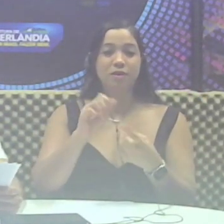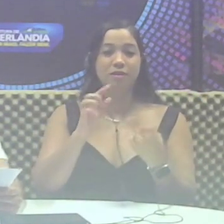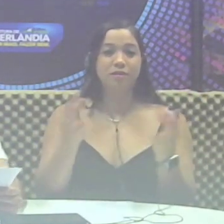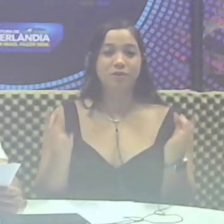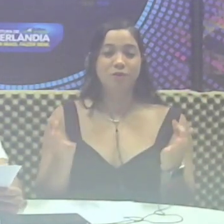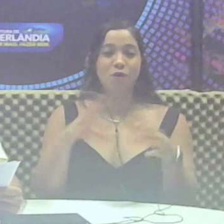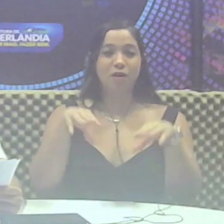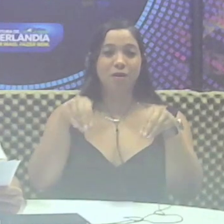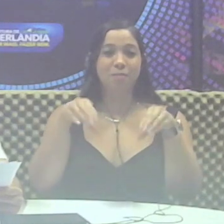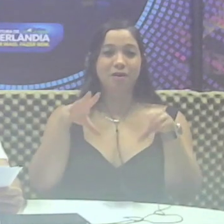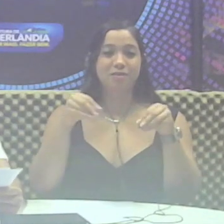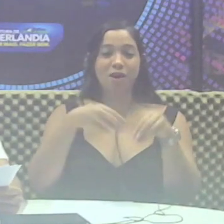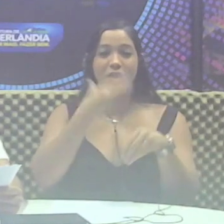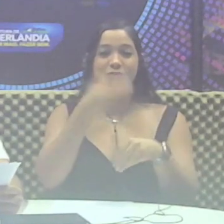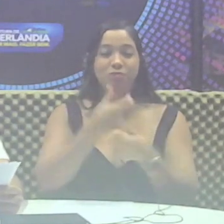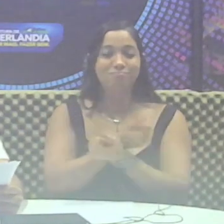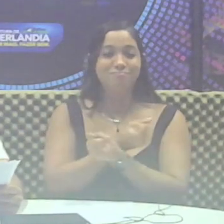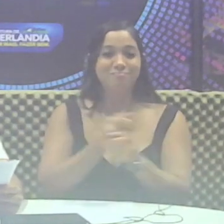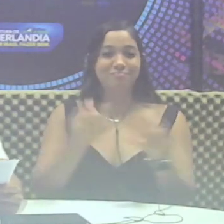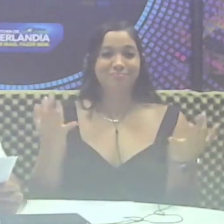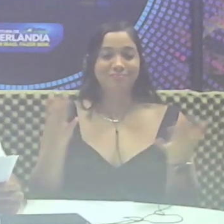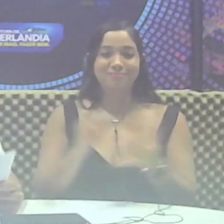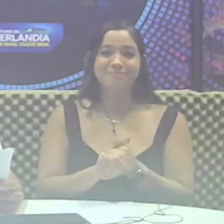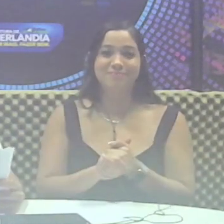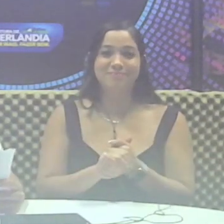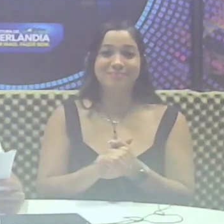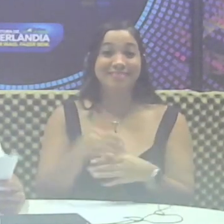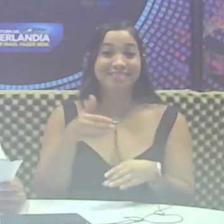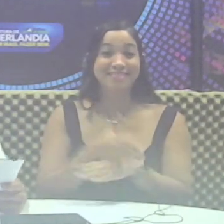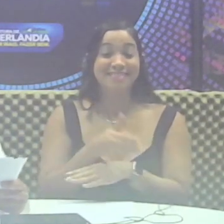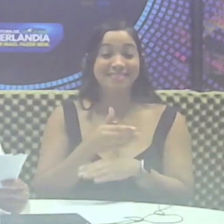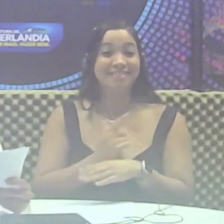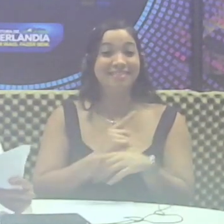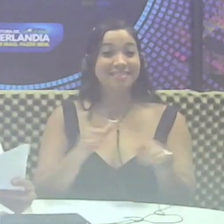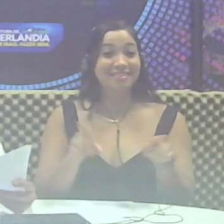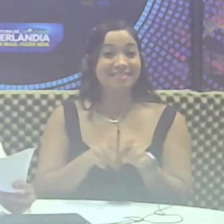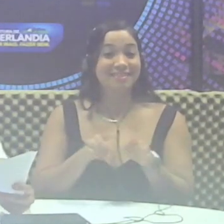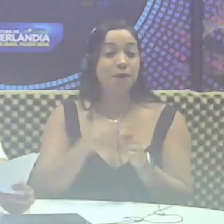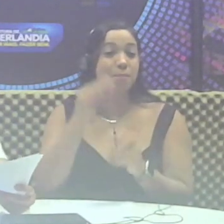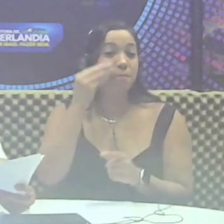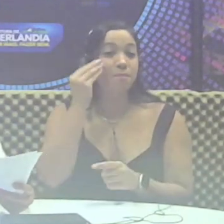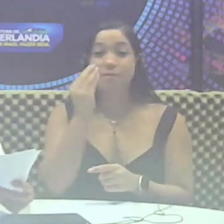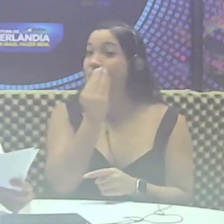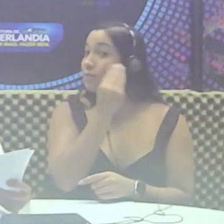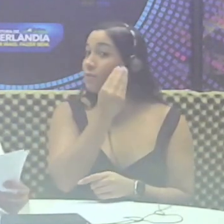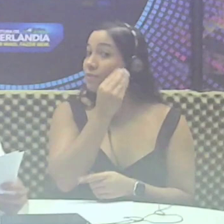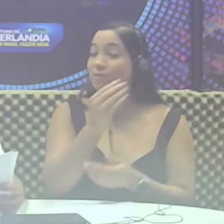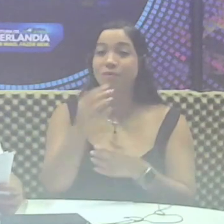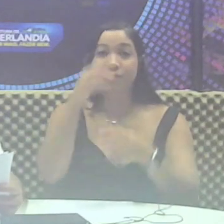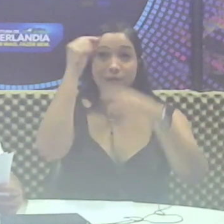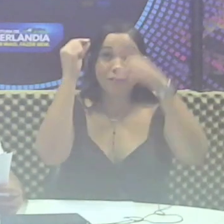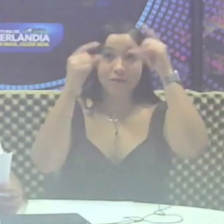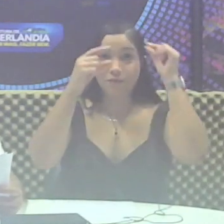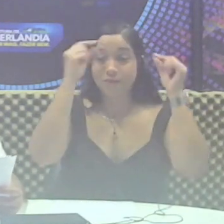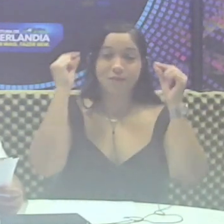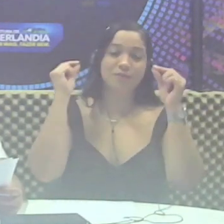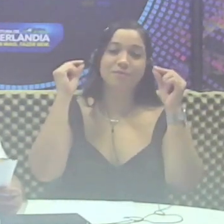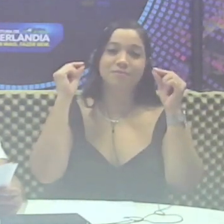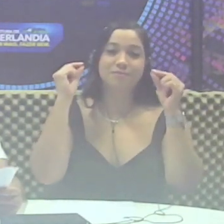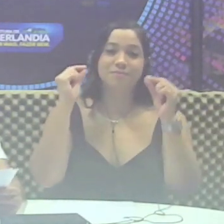de pele e mesa de frutas. As participantes também contarão com serviços de maquiagem e design de